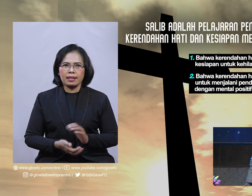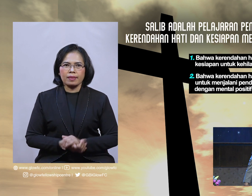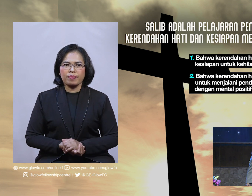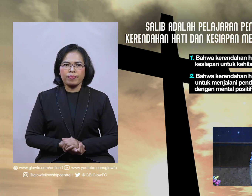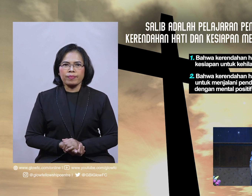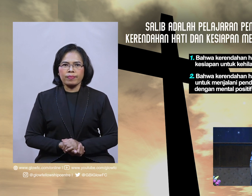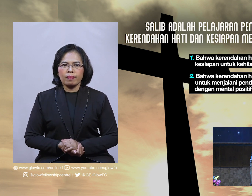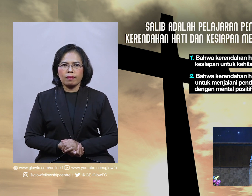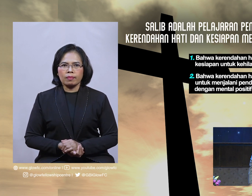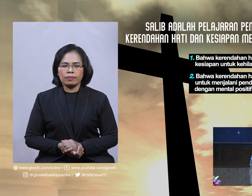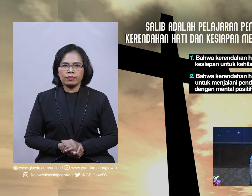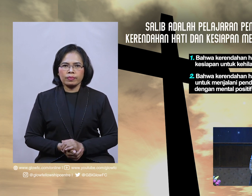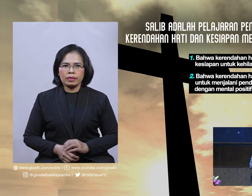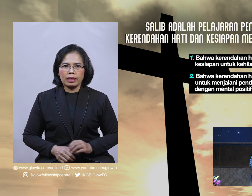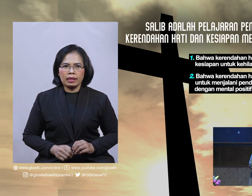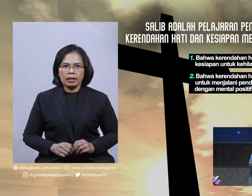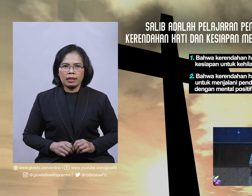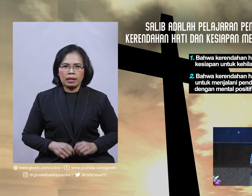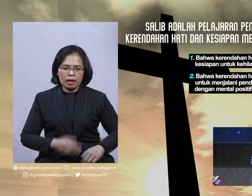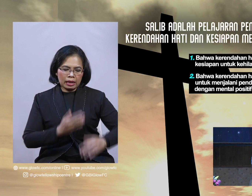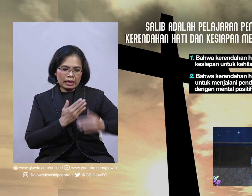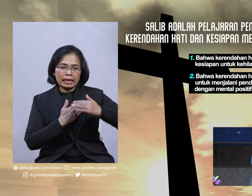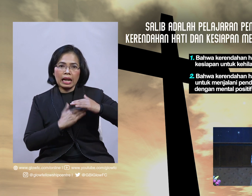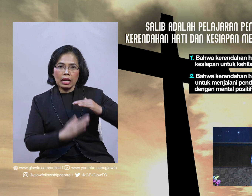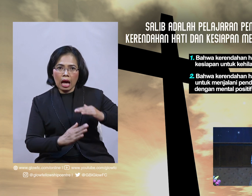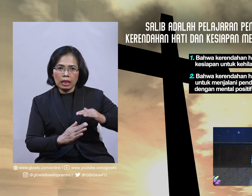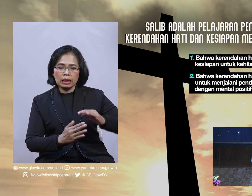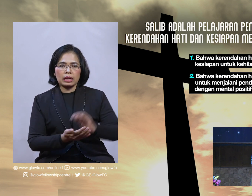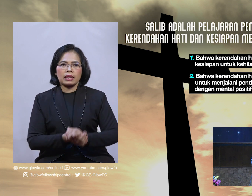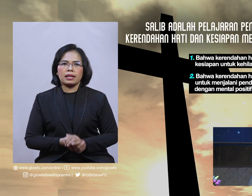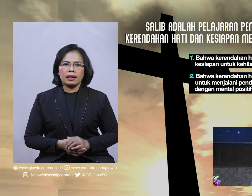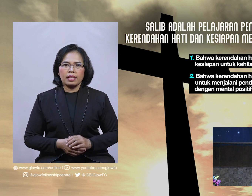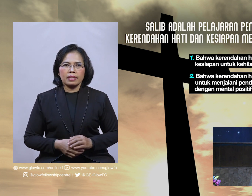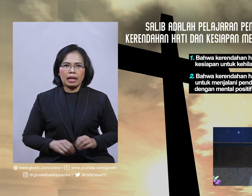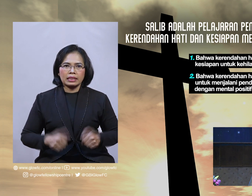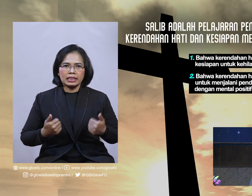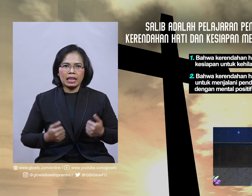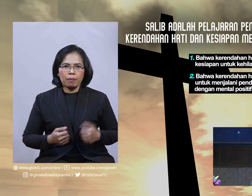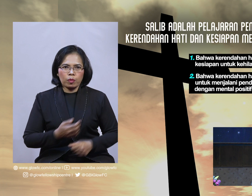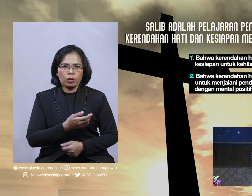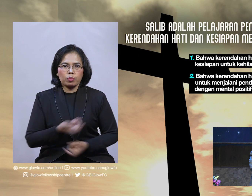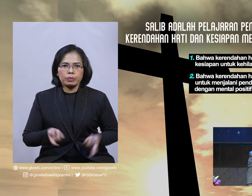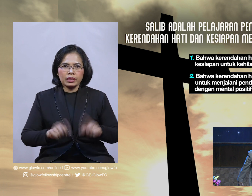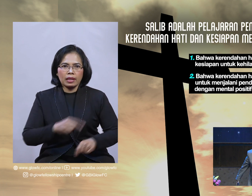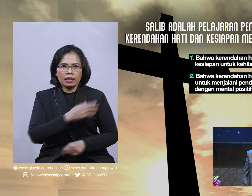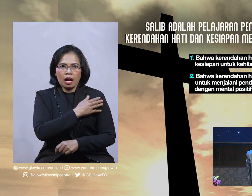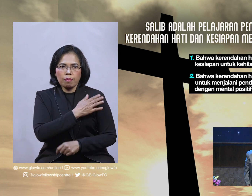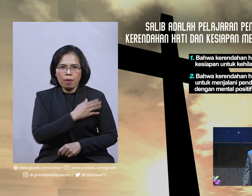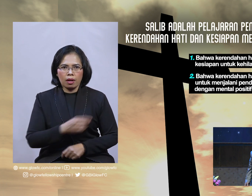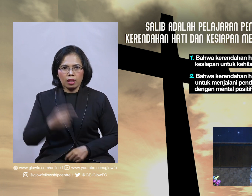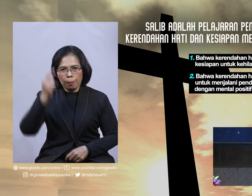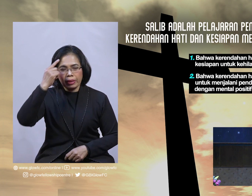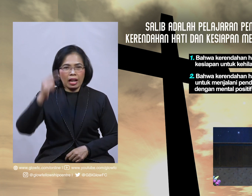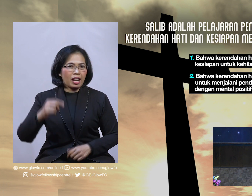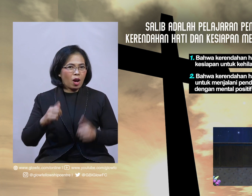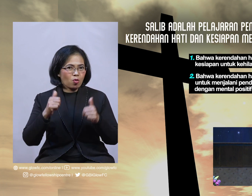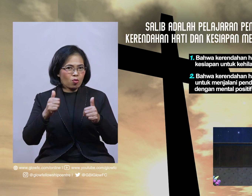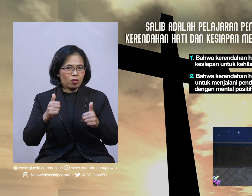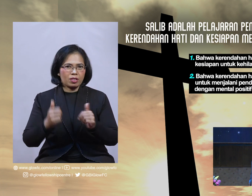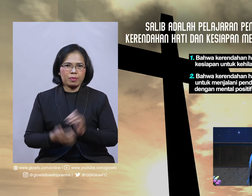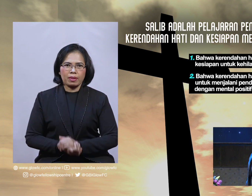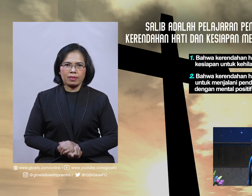hati dan kesiapan menjadi hamba Allah kerelaan Untuk menjalani penderitaan tetap dengan mental positif